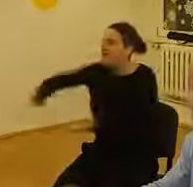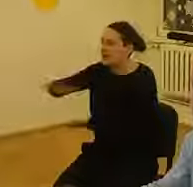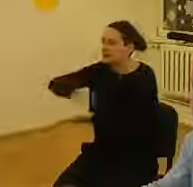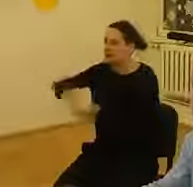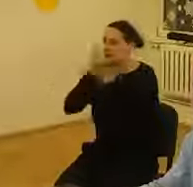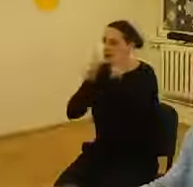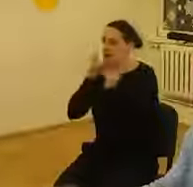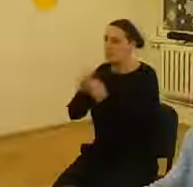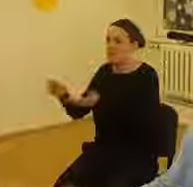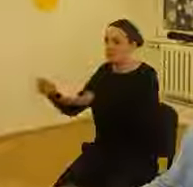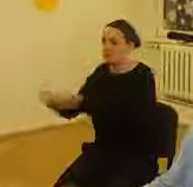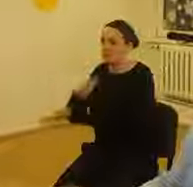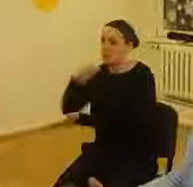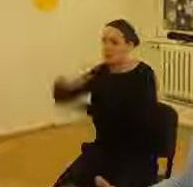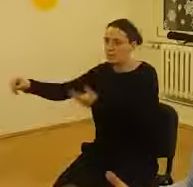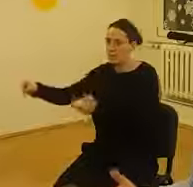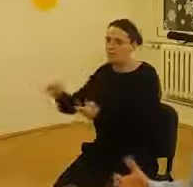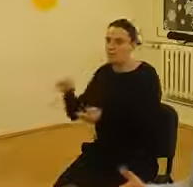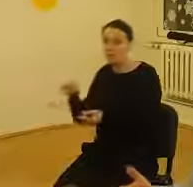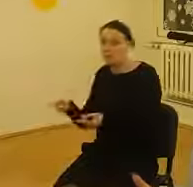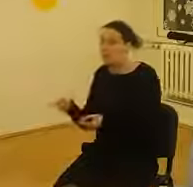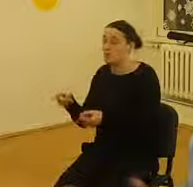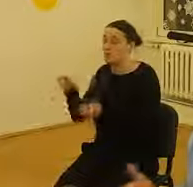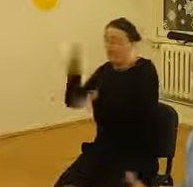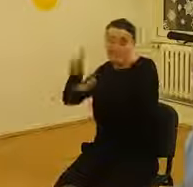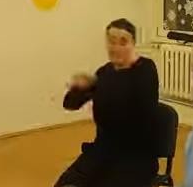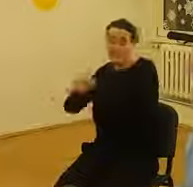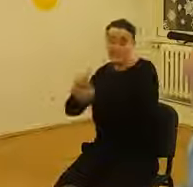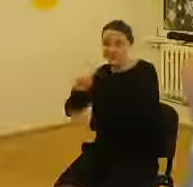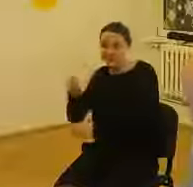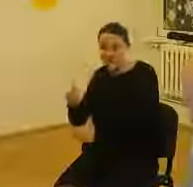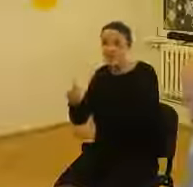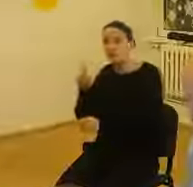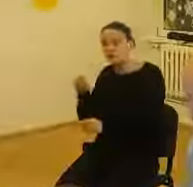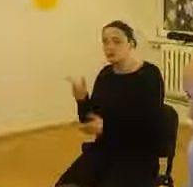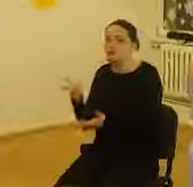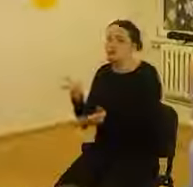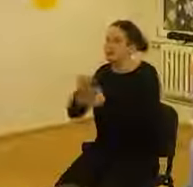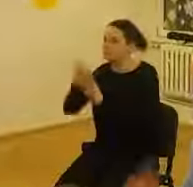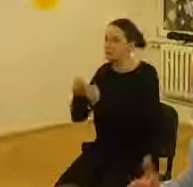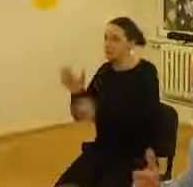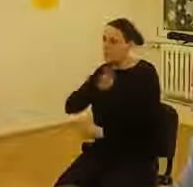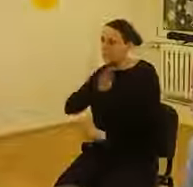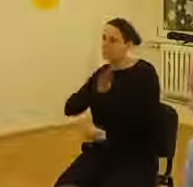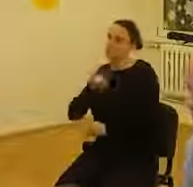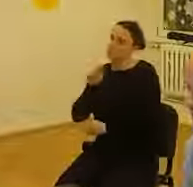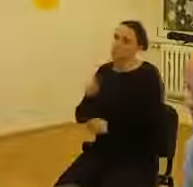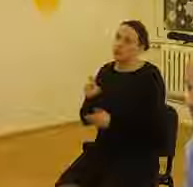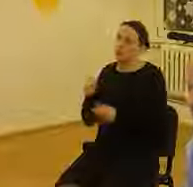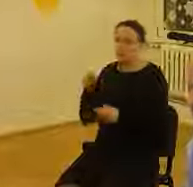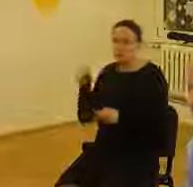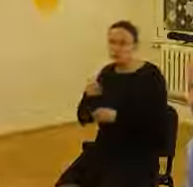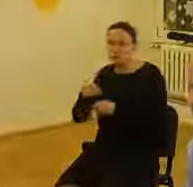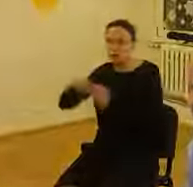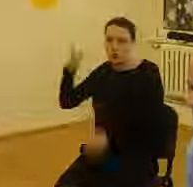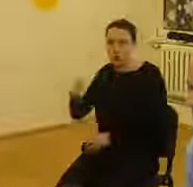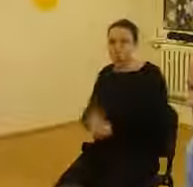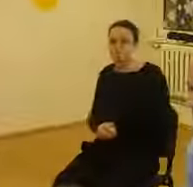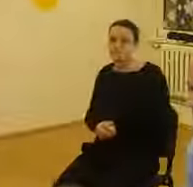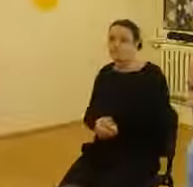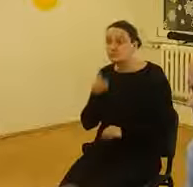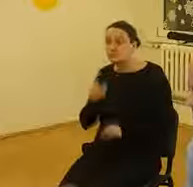rzeczami, bo jak wiemy, to wszystko teraz jest atestowane i sam atest kosztuje po prostu dużo. Więc to jest realna rzecz, do